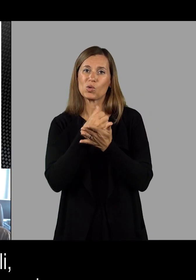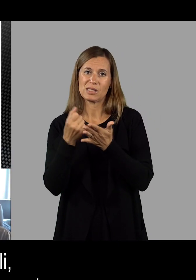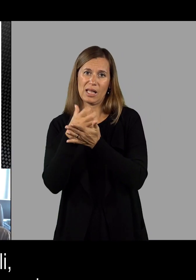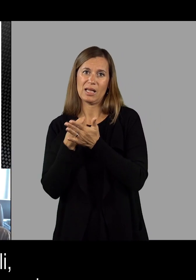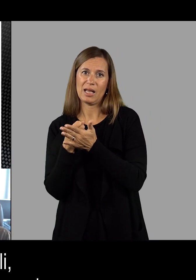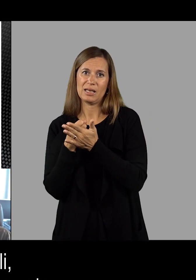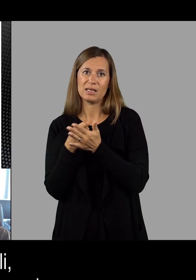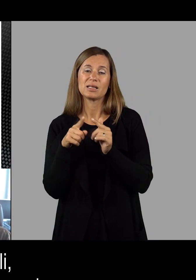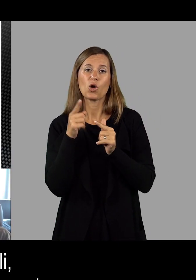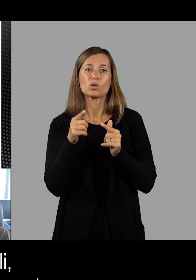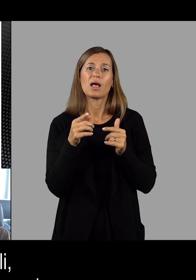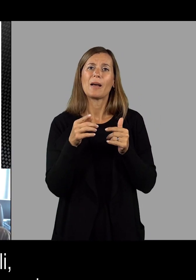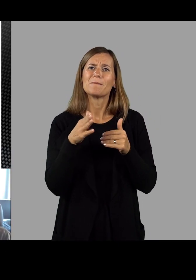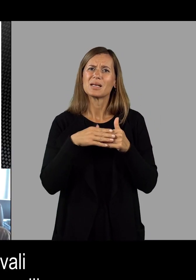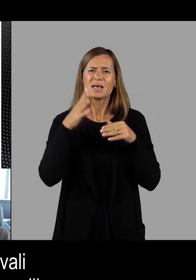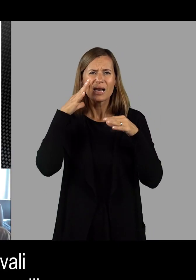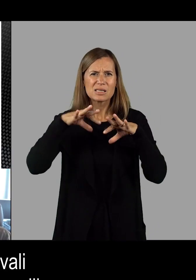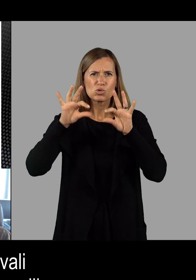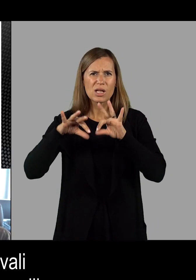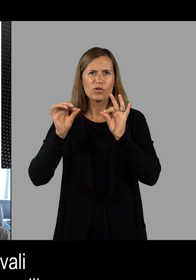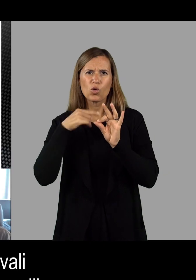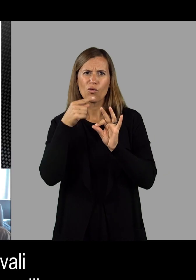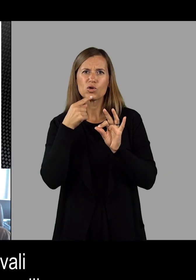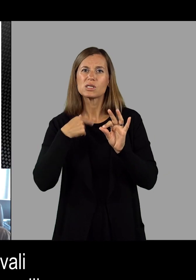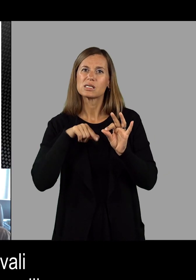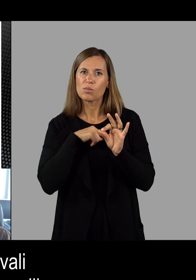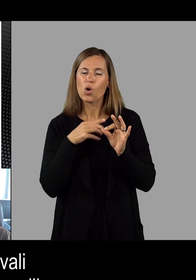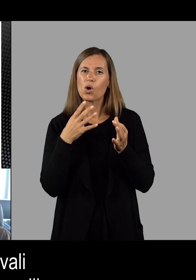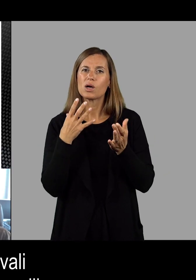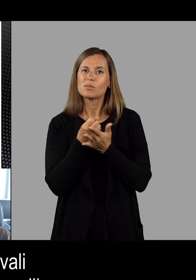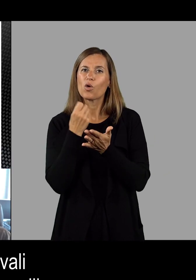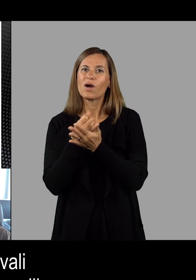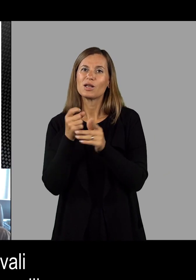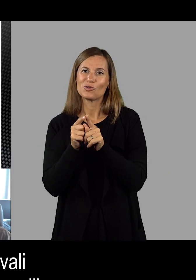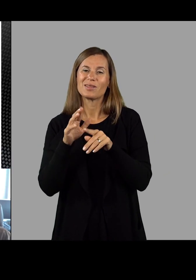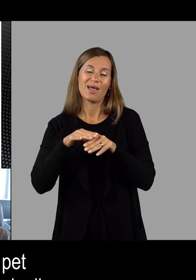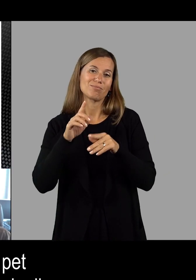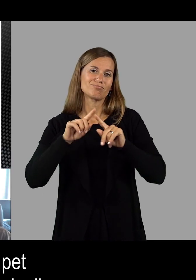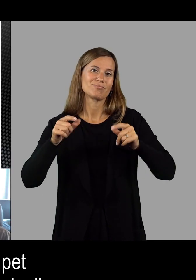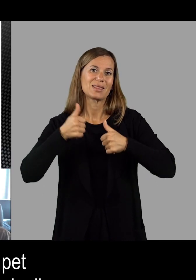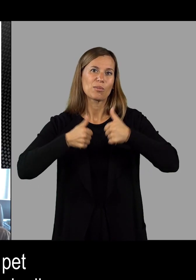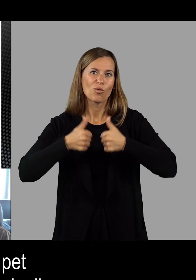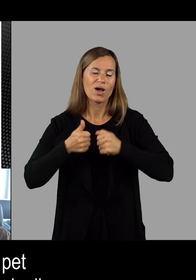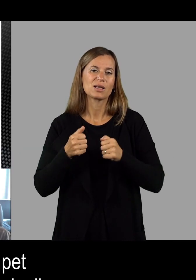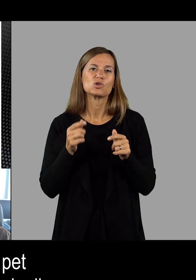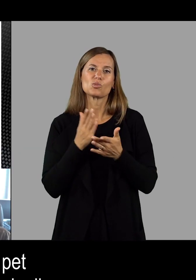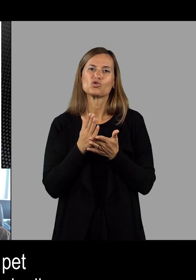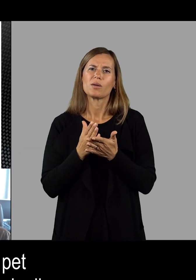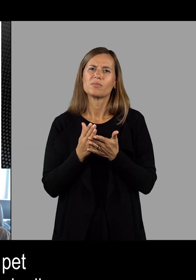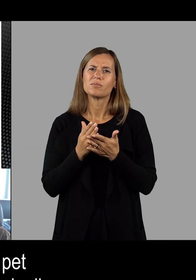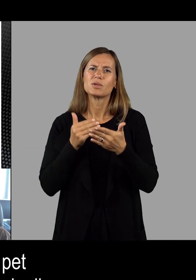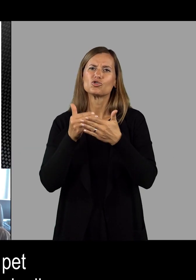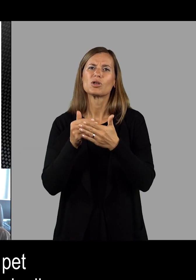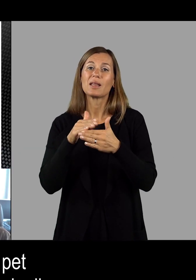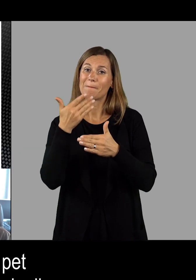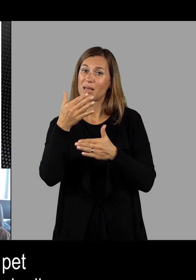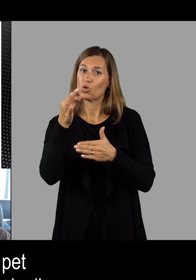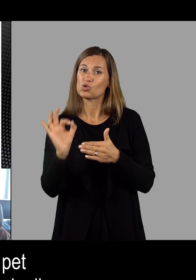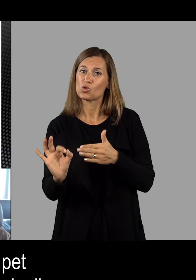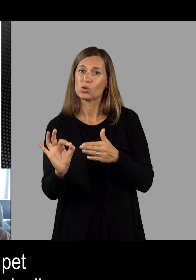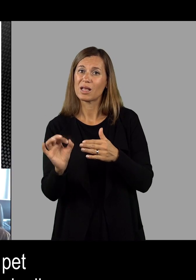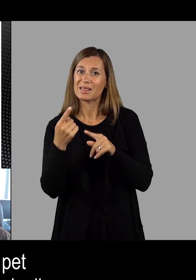tako da recimo pri razpoznavanju govorca smo celo zmagovali svoj čas na kakšnih tekmovanjih in smo prišli že skoraj na